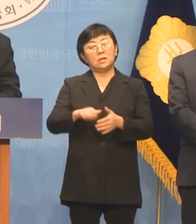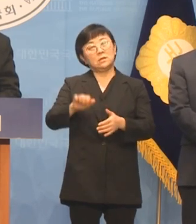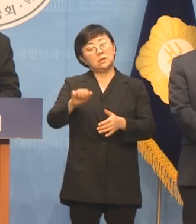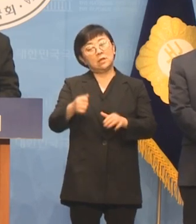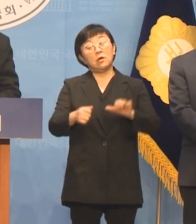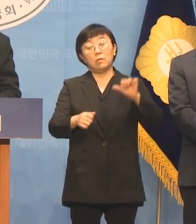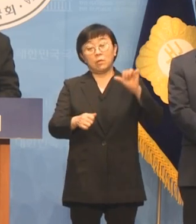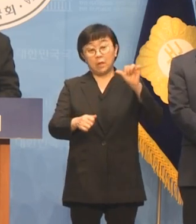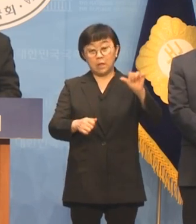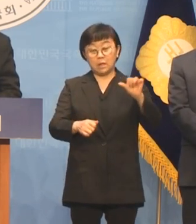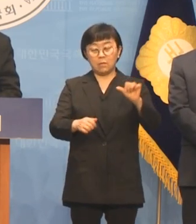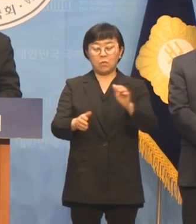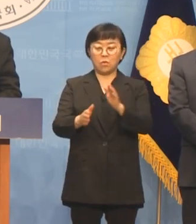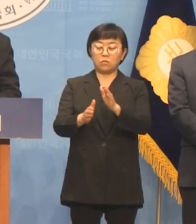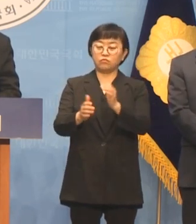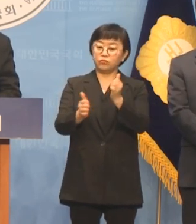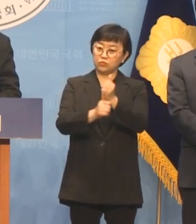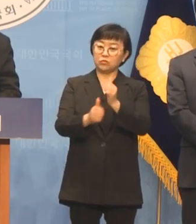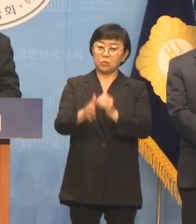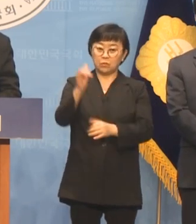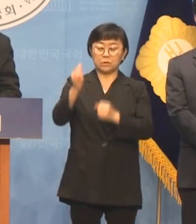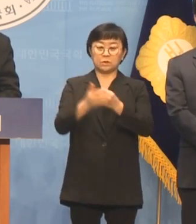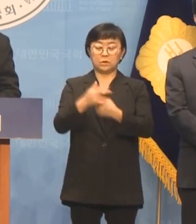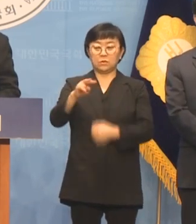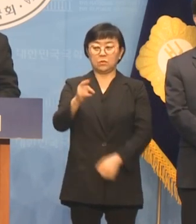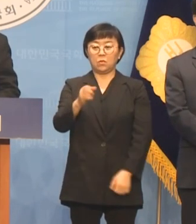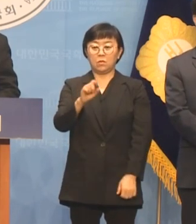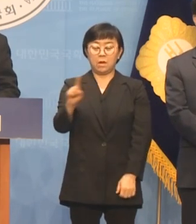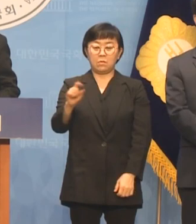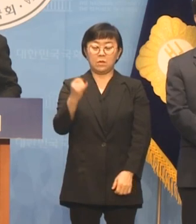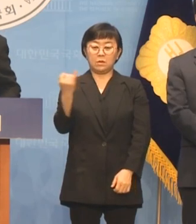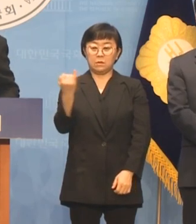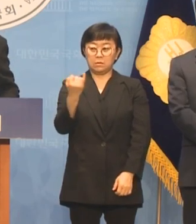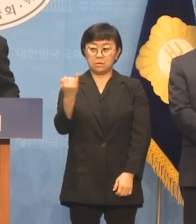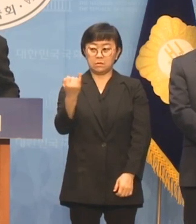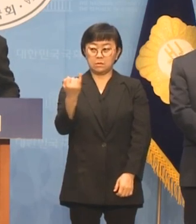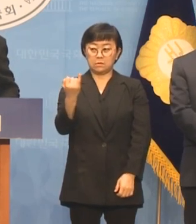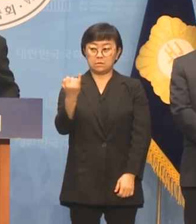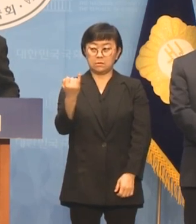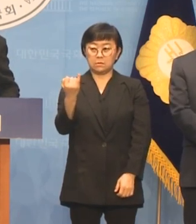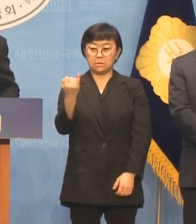분입니다. 동아일보 역사상 처음으로